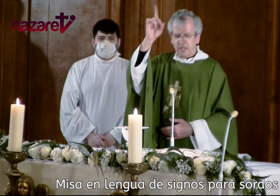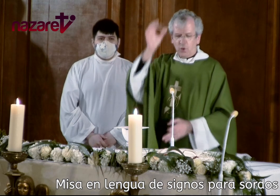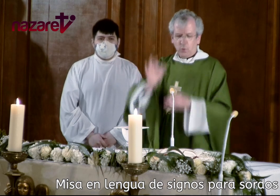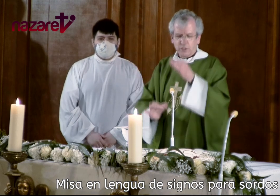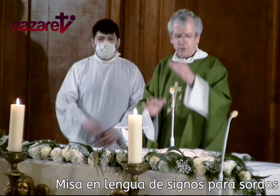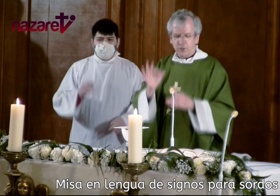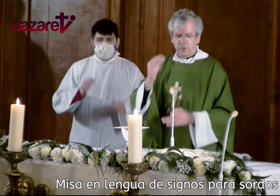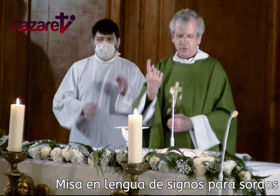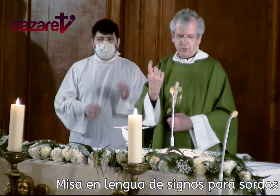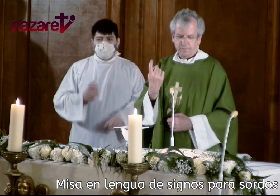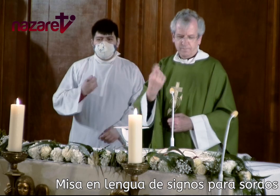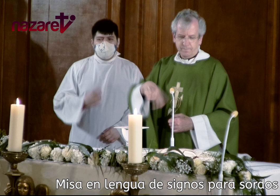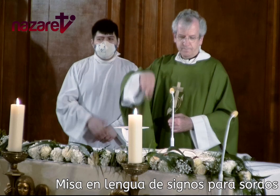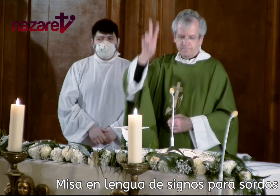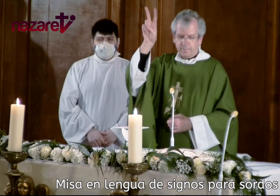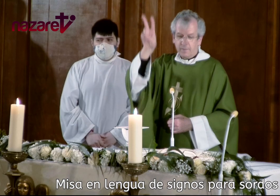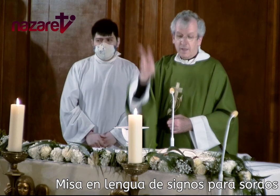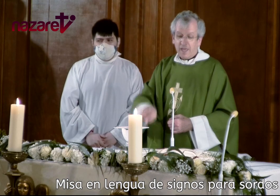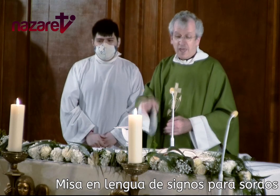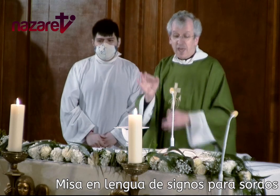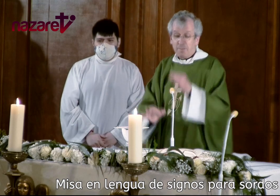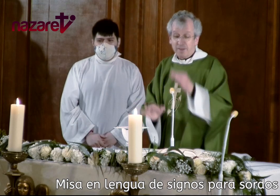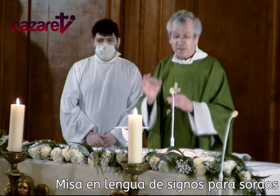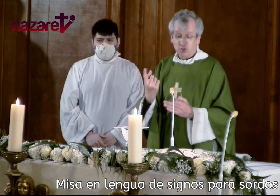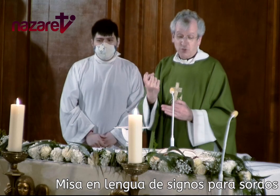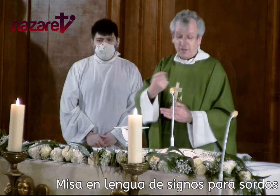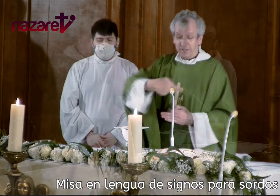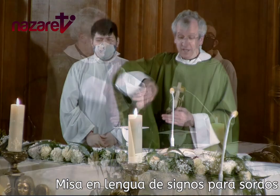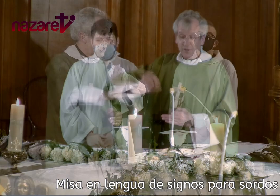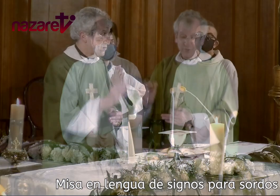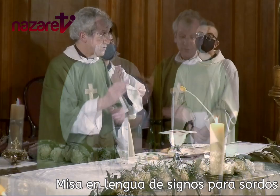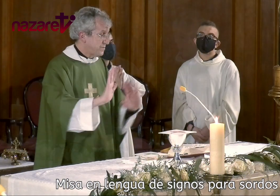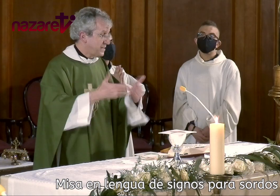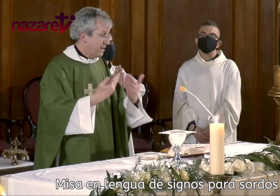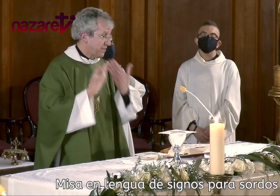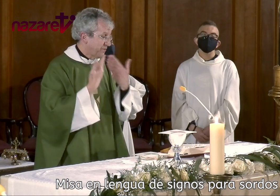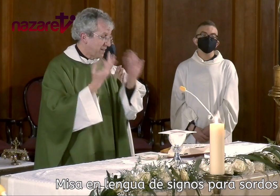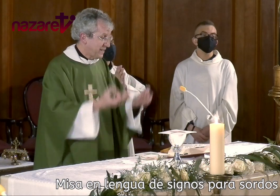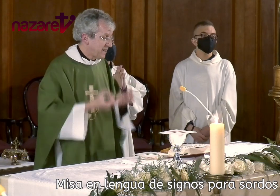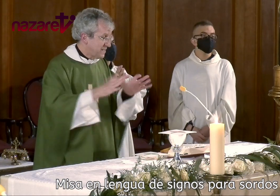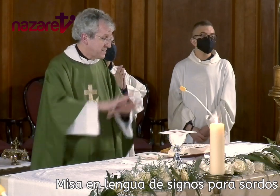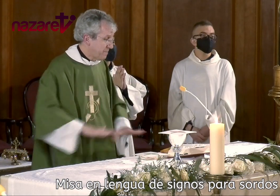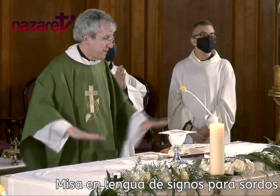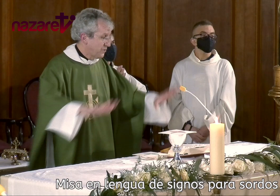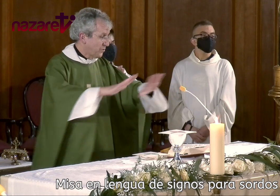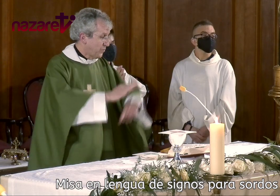nuestro dios en verdad es justo y necesario no sé de salvación de arte gracias siempre y en todo lugar